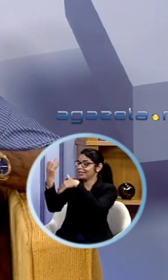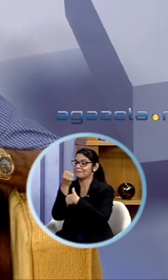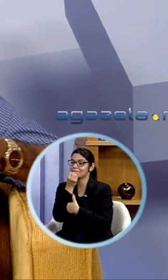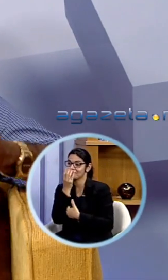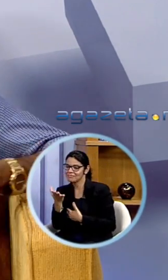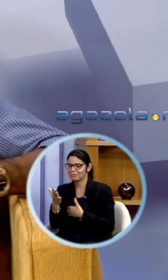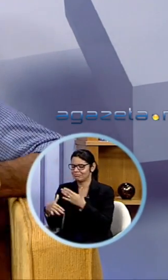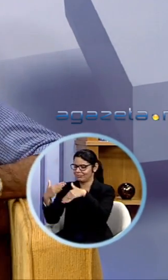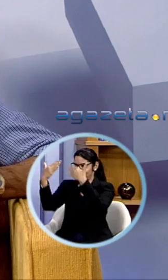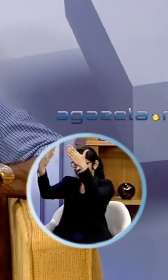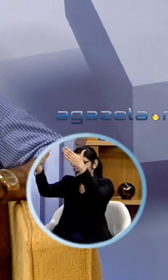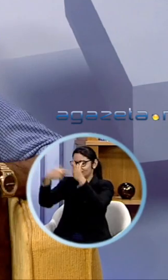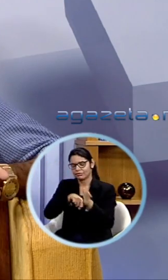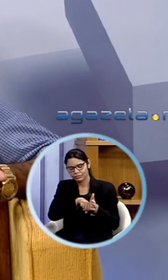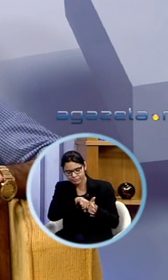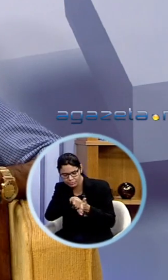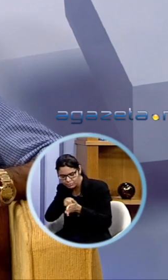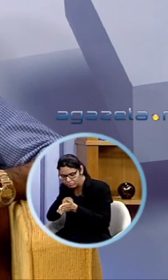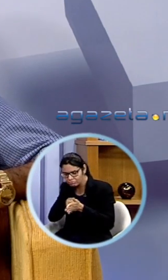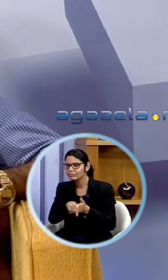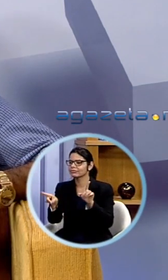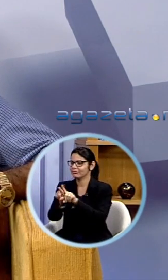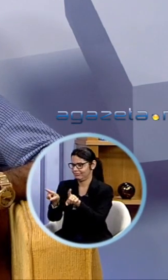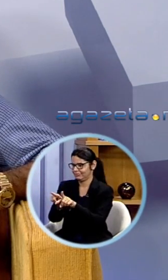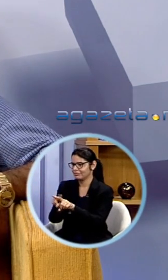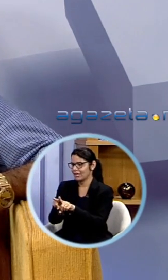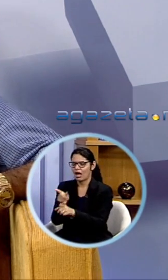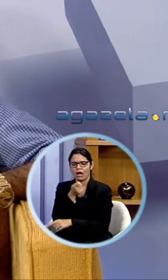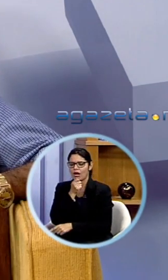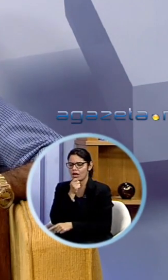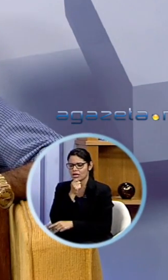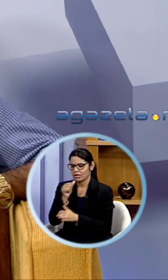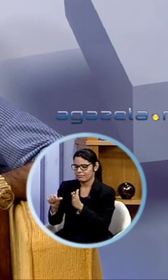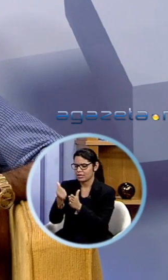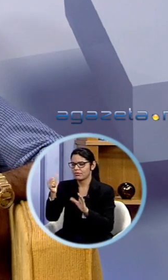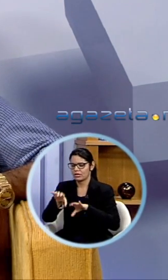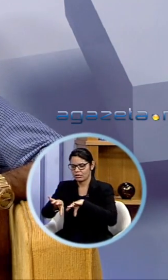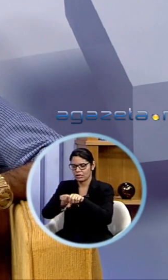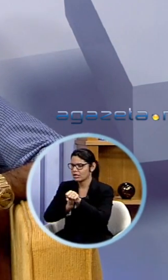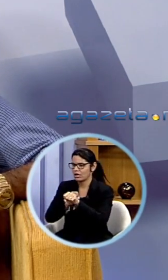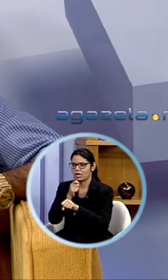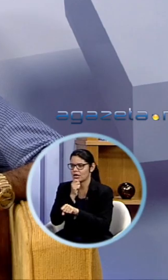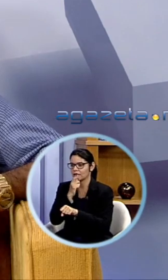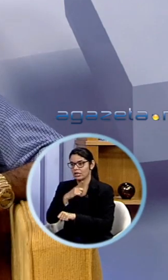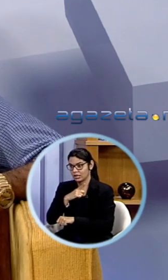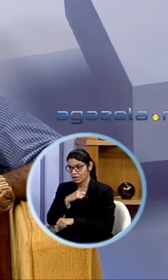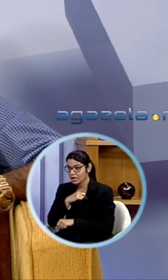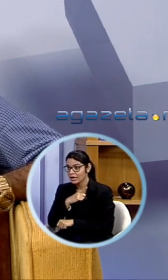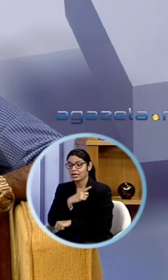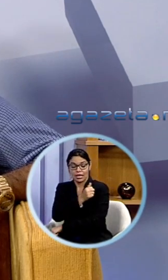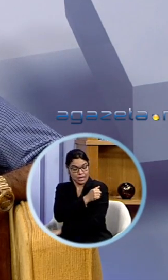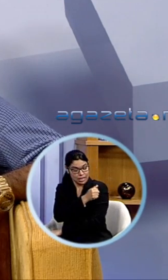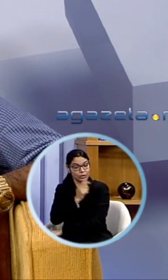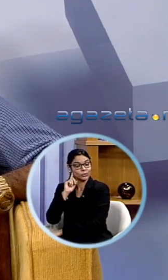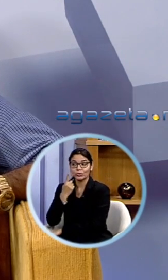especializado entrado na pesquisa que é algo surpreendente nós não temos ainda primeira turma formada e nós já temos alunos surdos pesquisadores